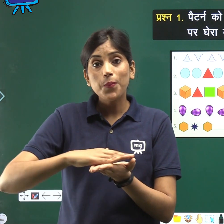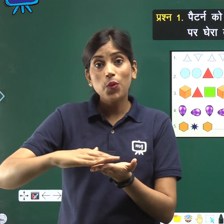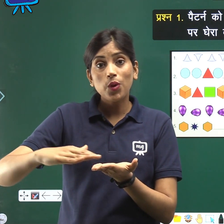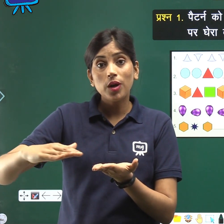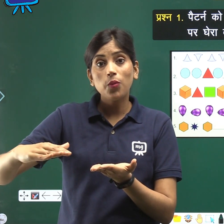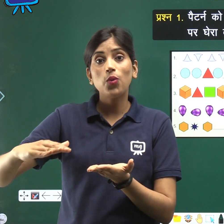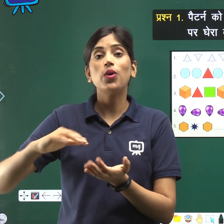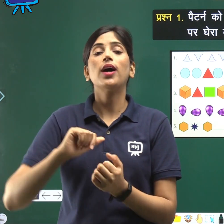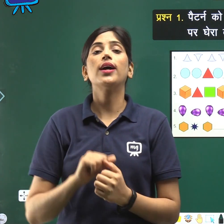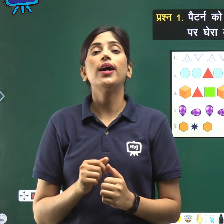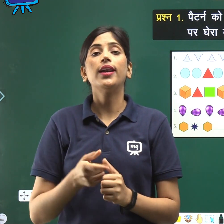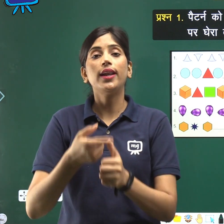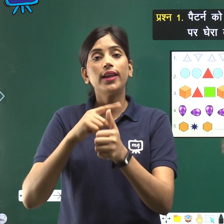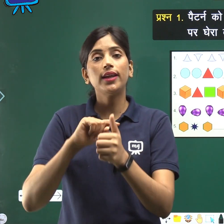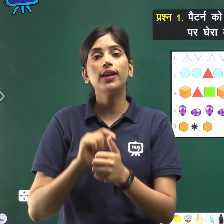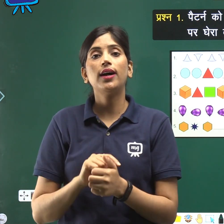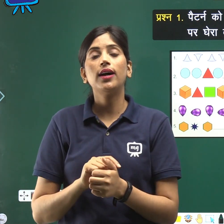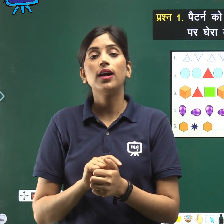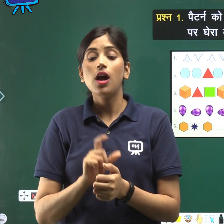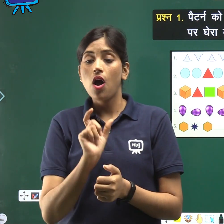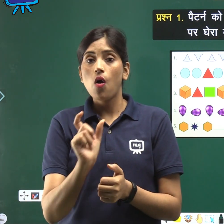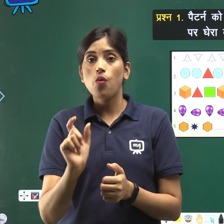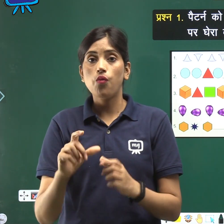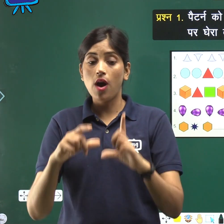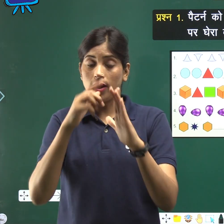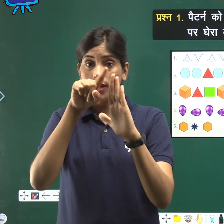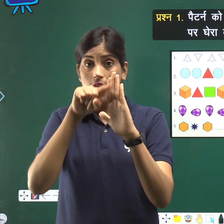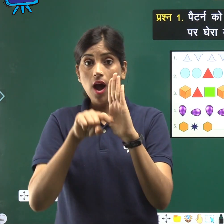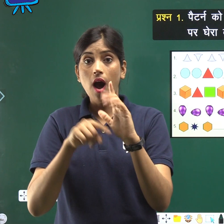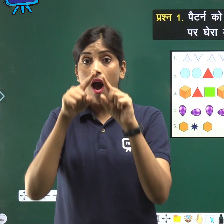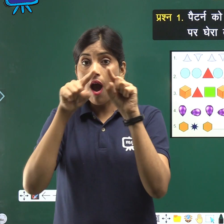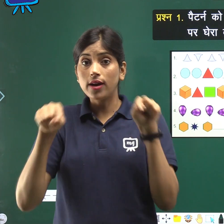पूरा करने वाली आकृति